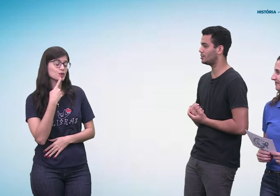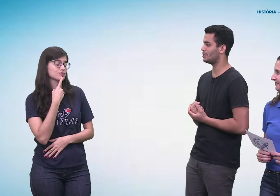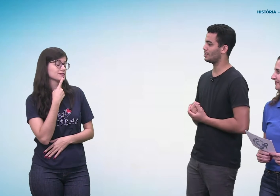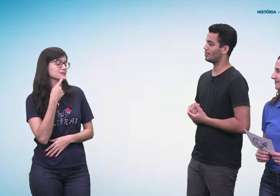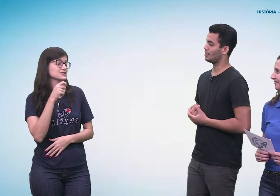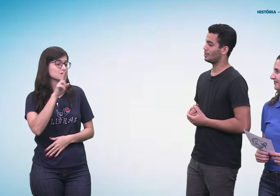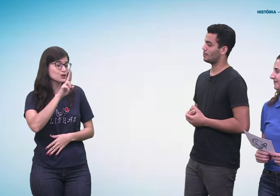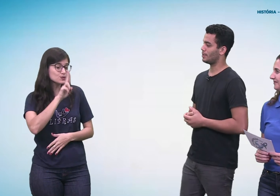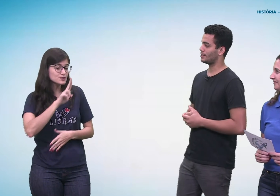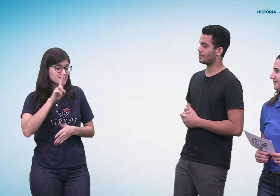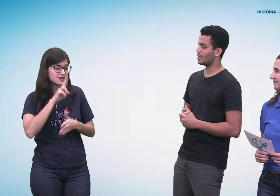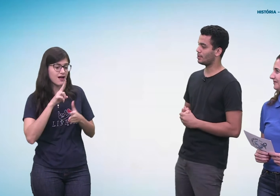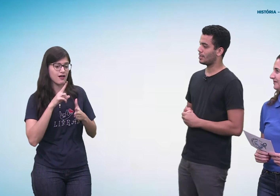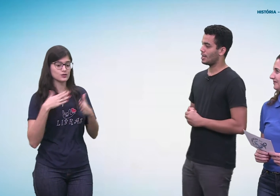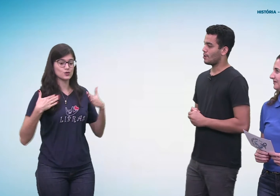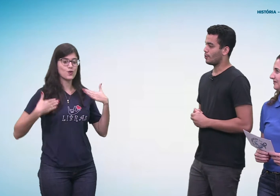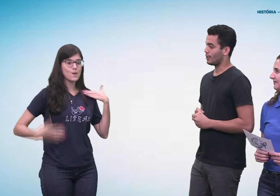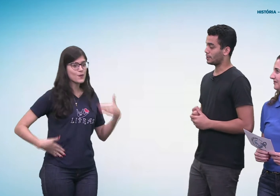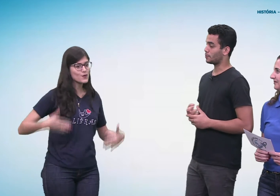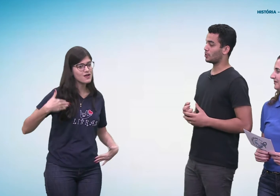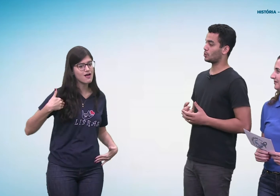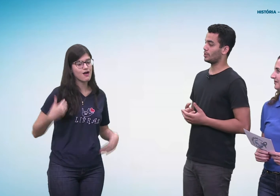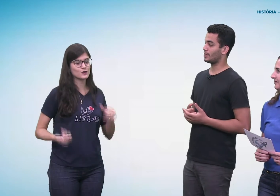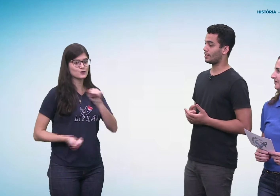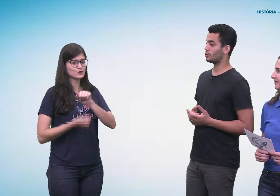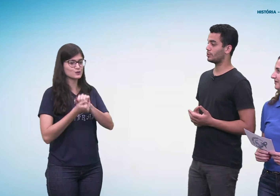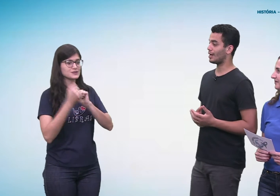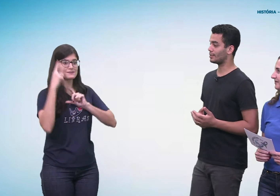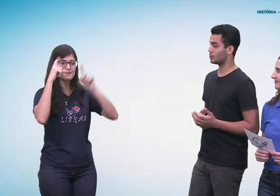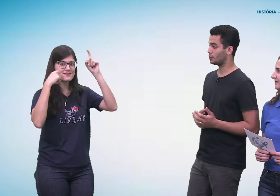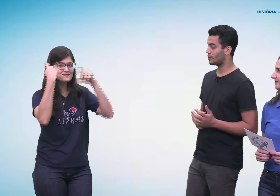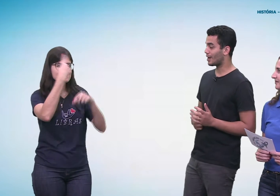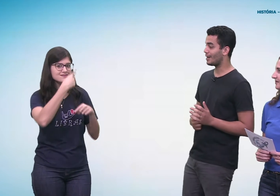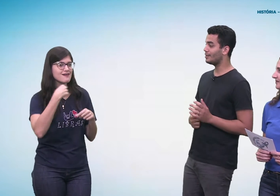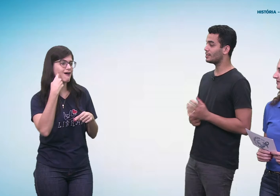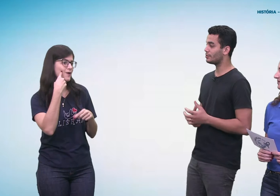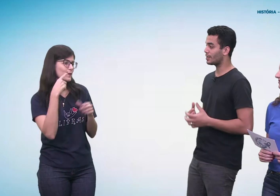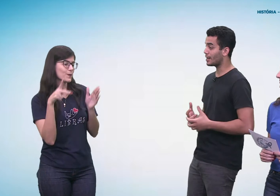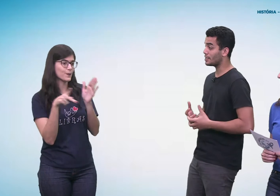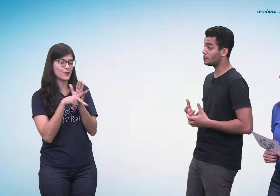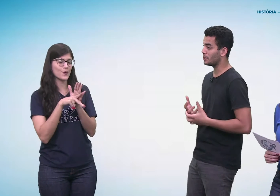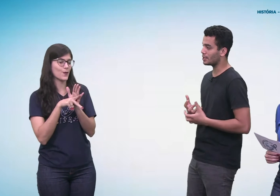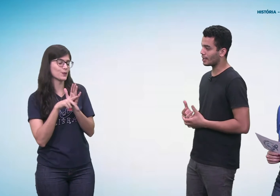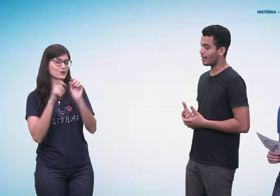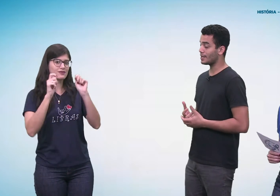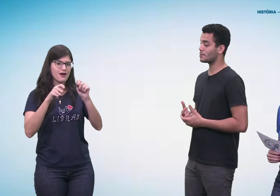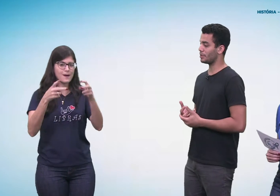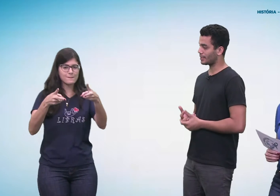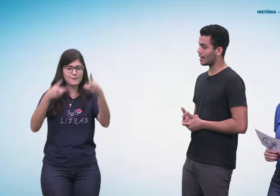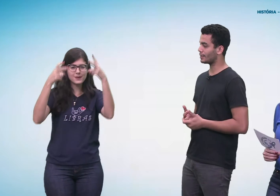triste. Percebe? As expressões elas ajudam a intensificar e a explicar